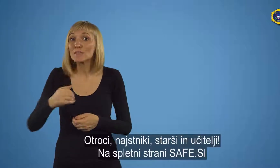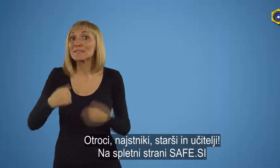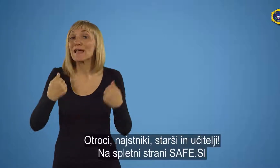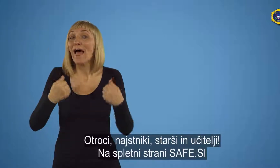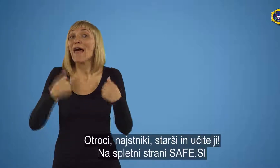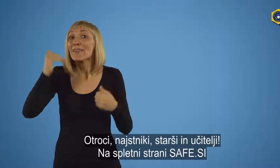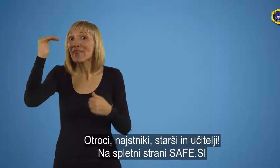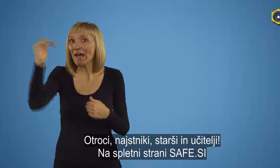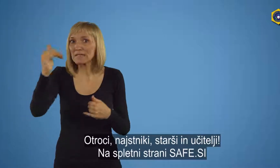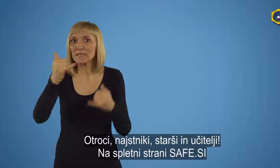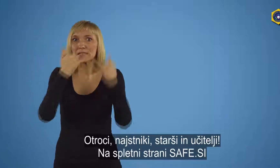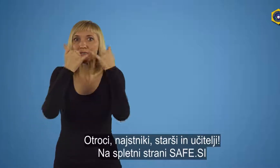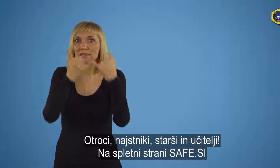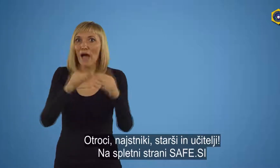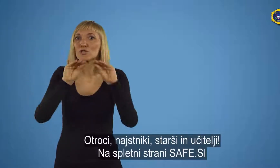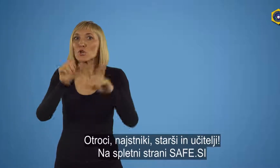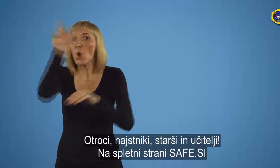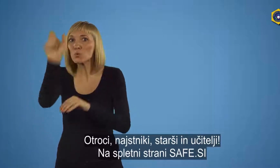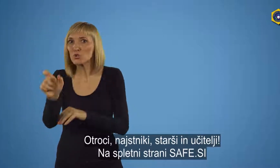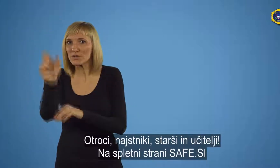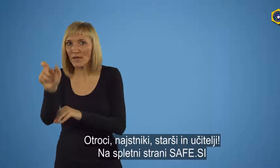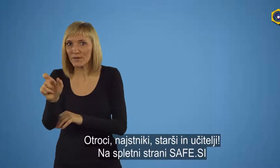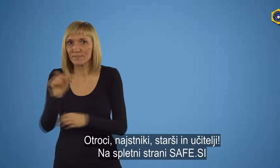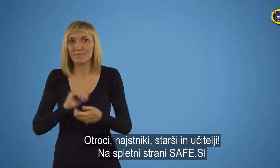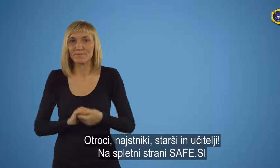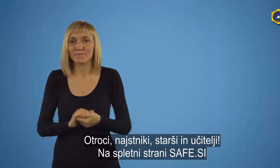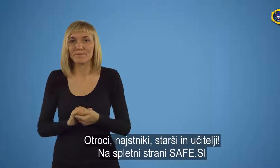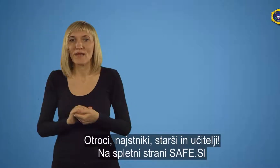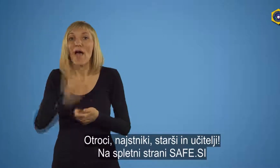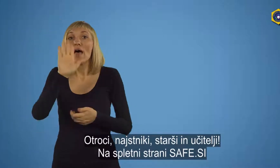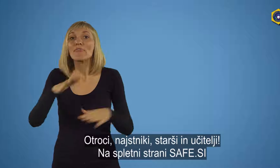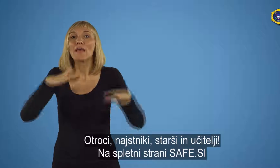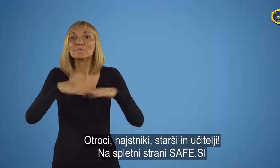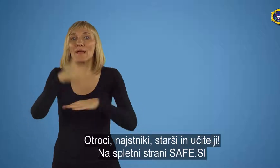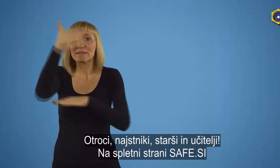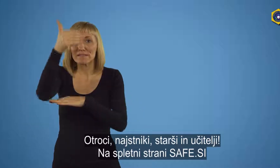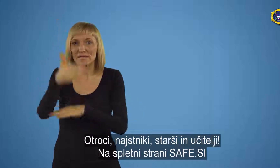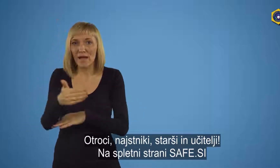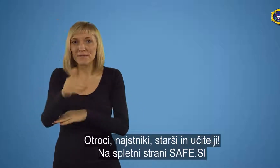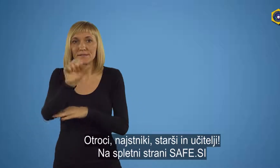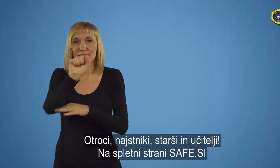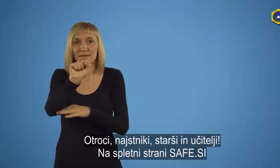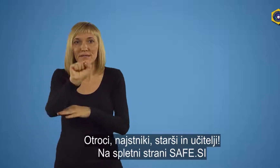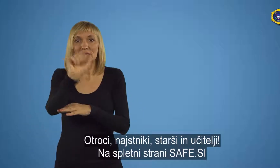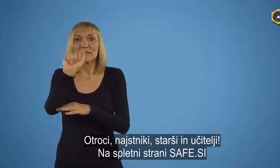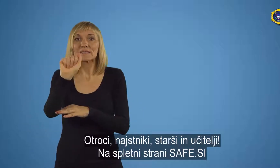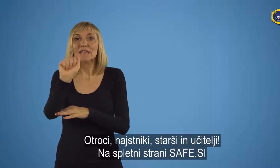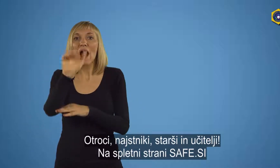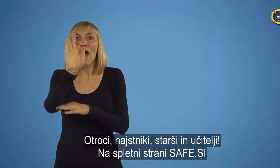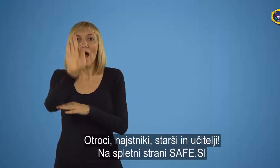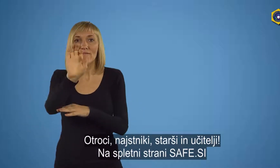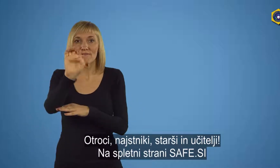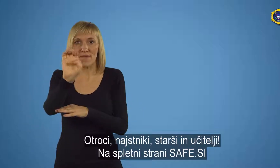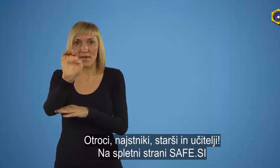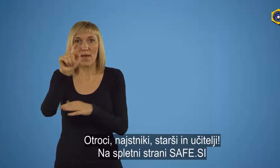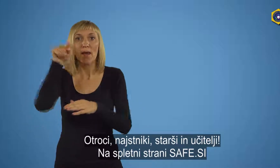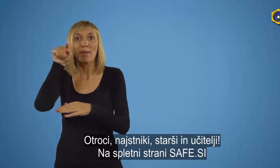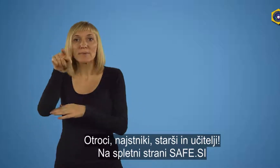Otroci, najstniki, starši in učitelji. Na spletni strani safe.si